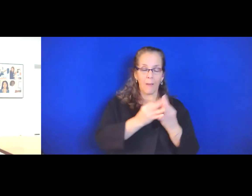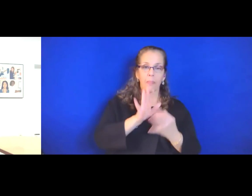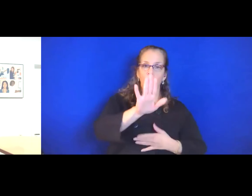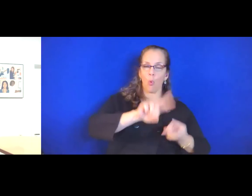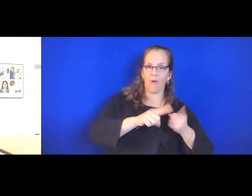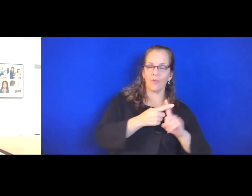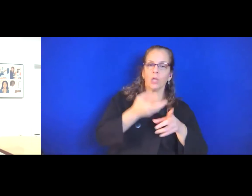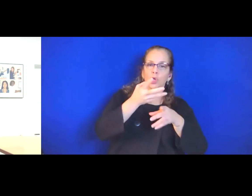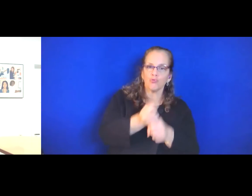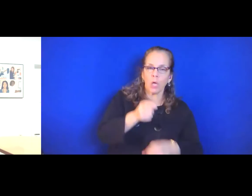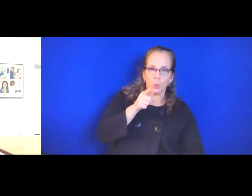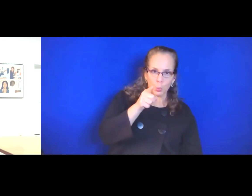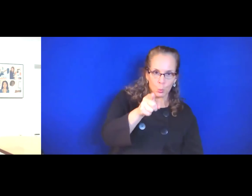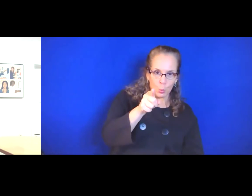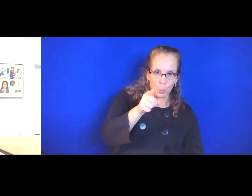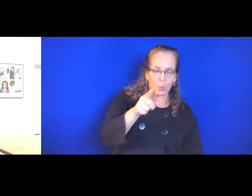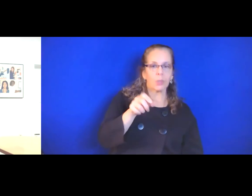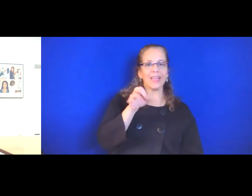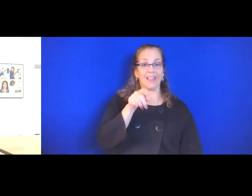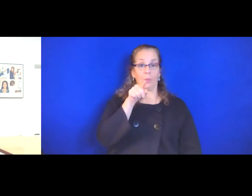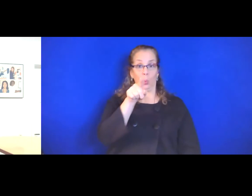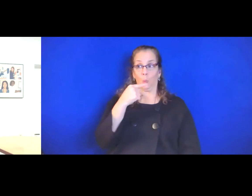好像真的一些消息，因为你